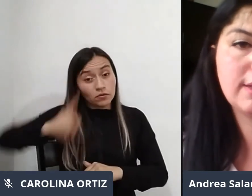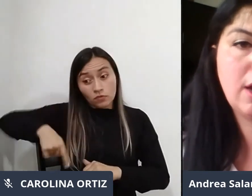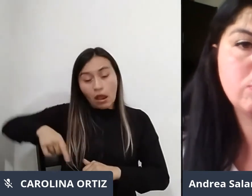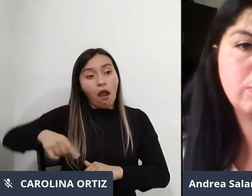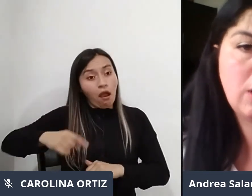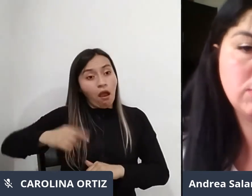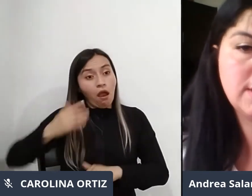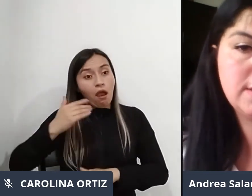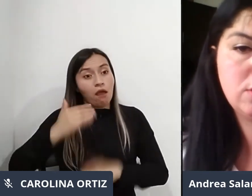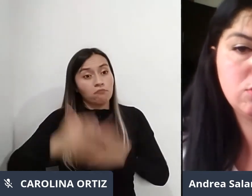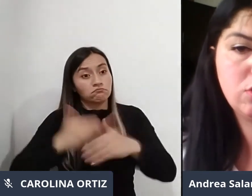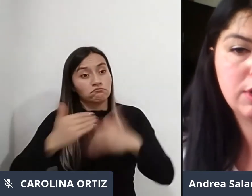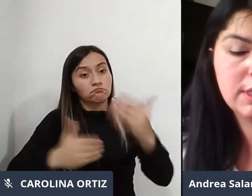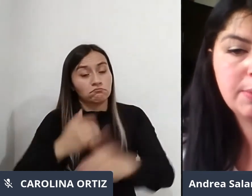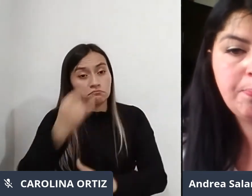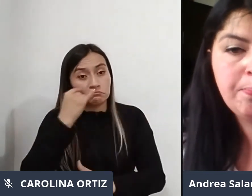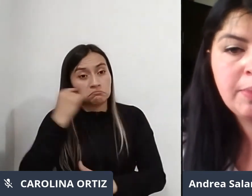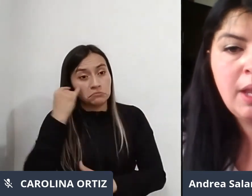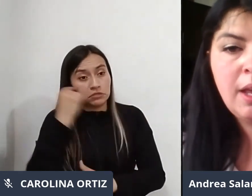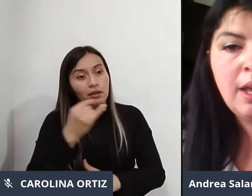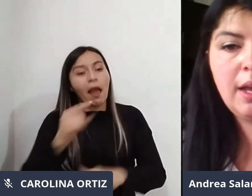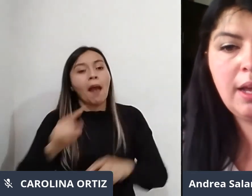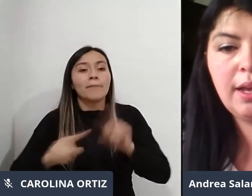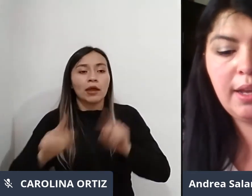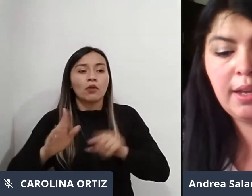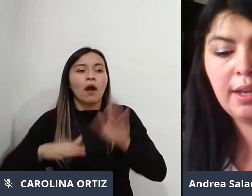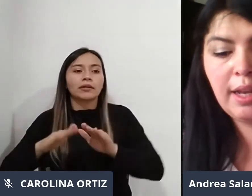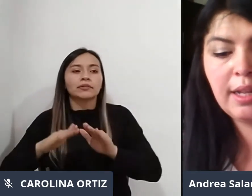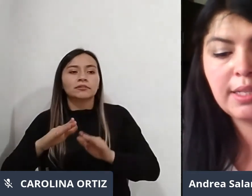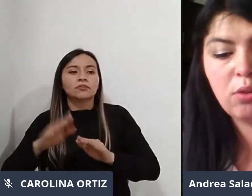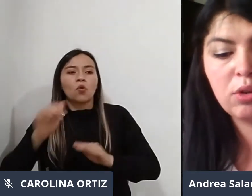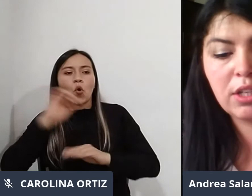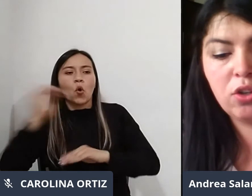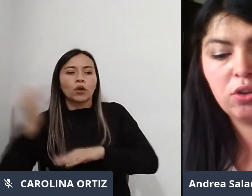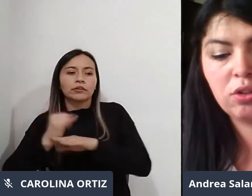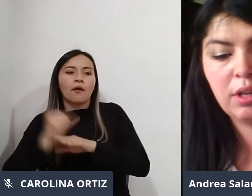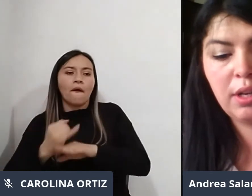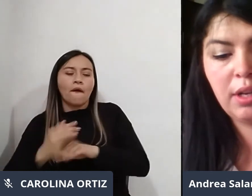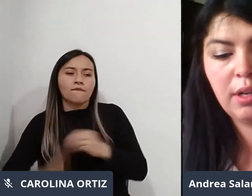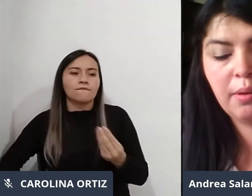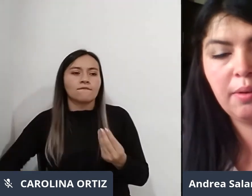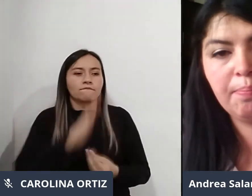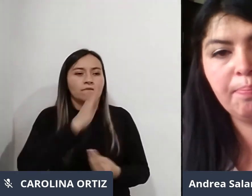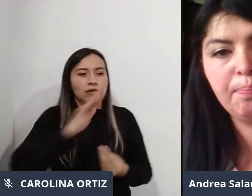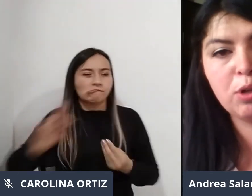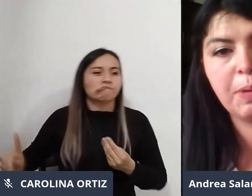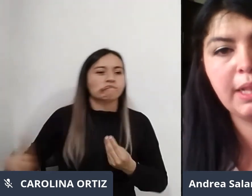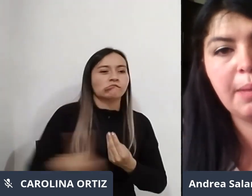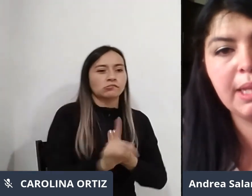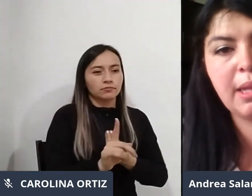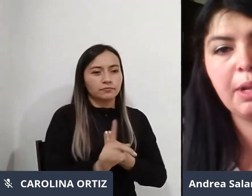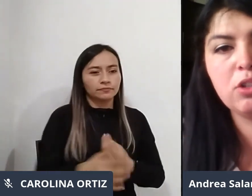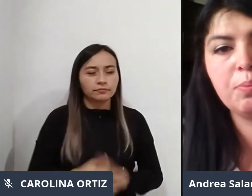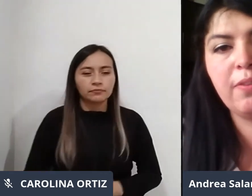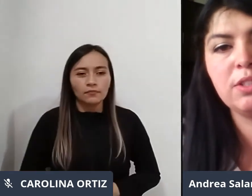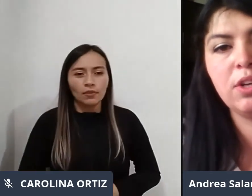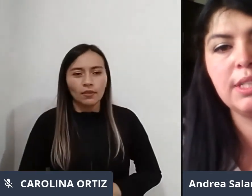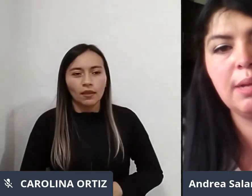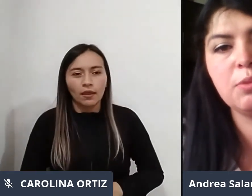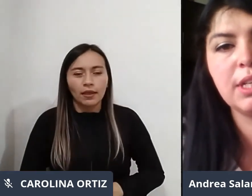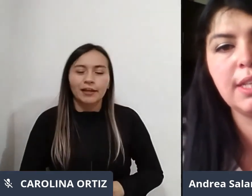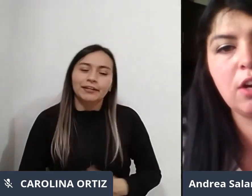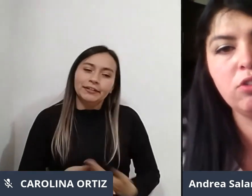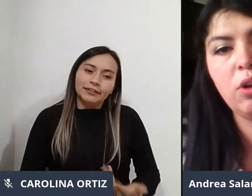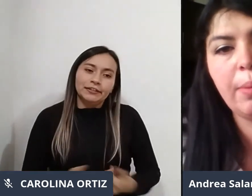general coartados por algunas instituciones. En esa educación pospandemia también los